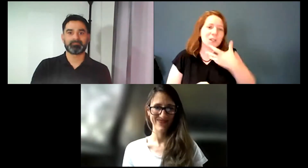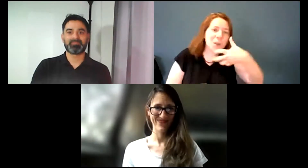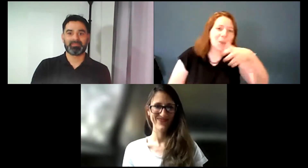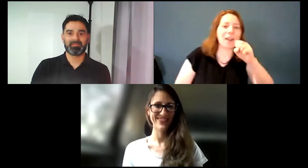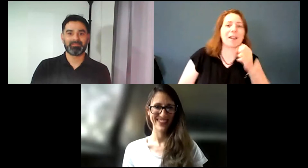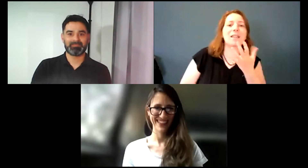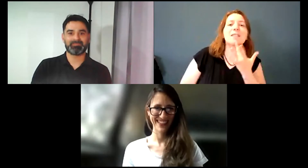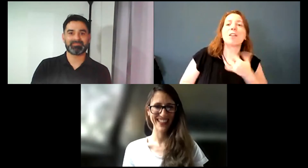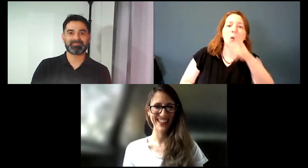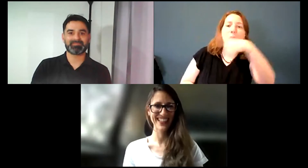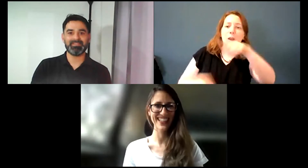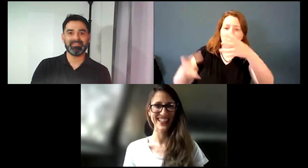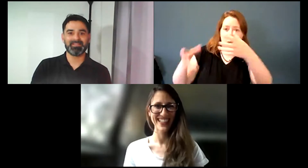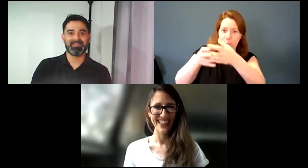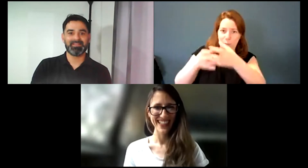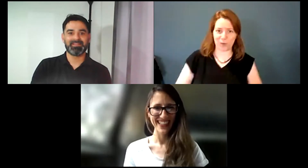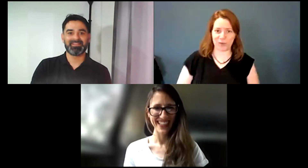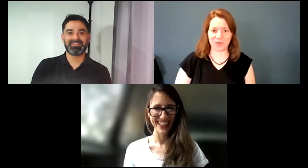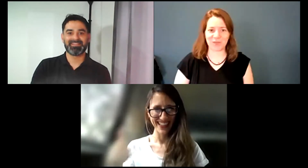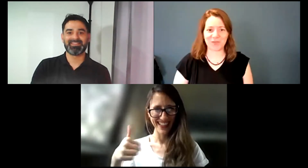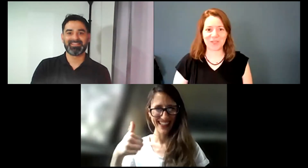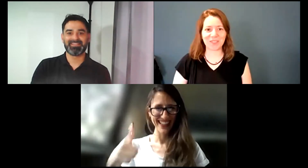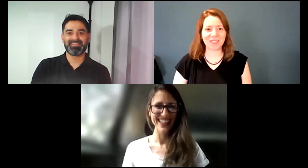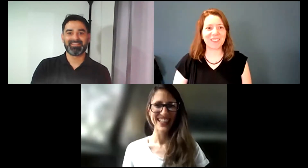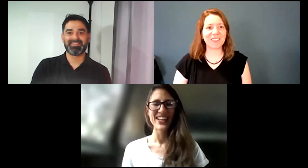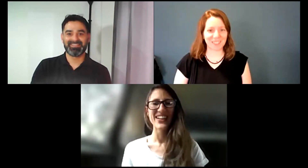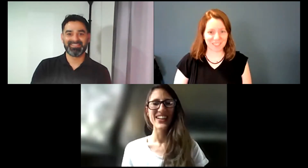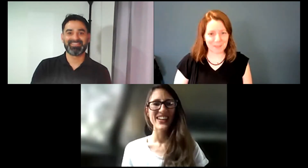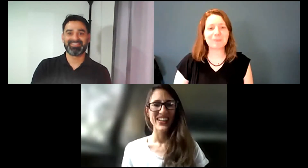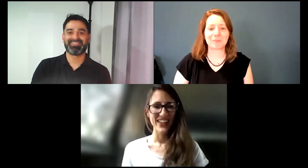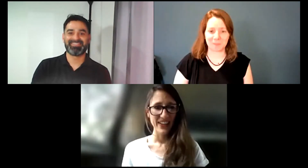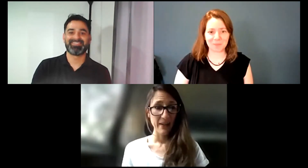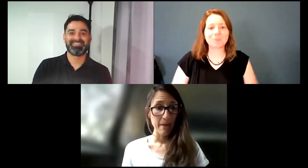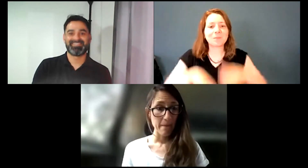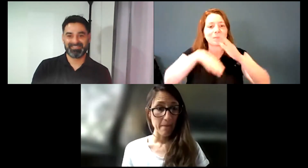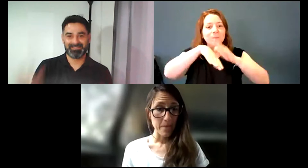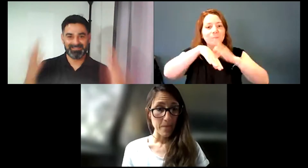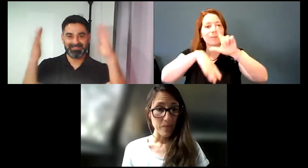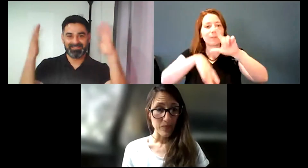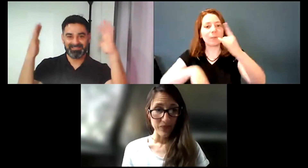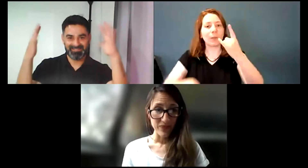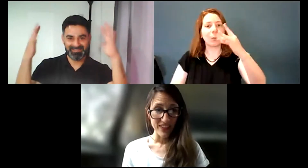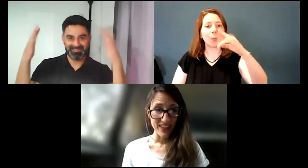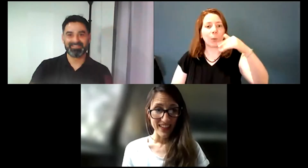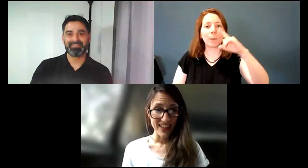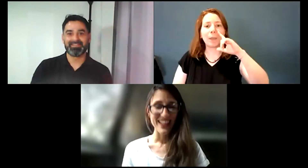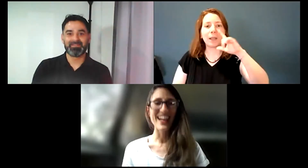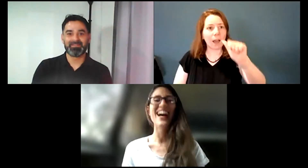gracias. Mirá lo que estoy haciendo. Ludmila, no vas a cortar esta parte, que es